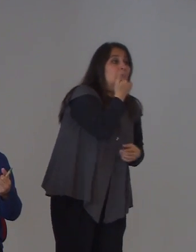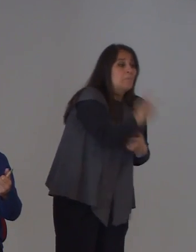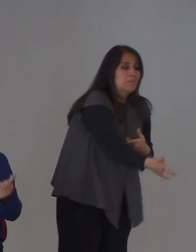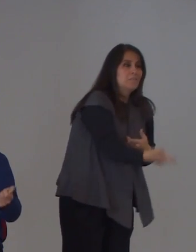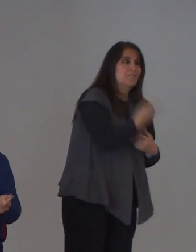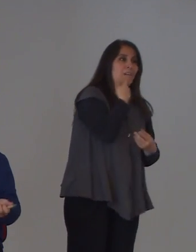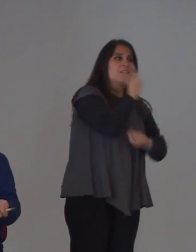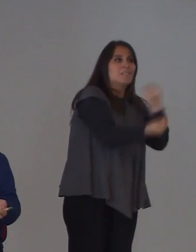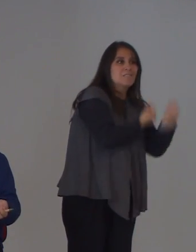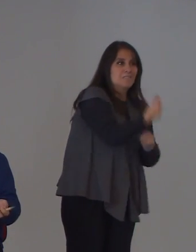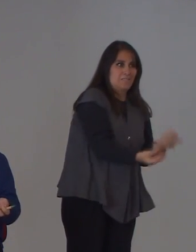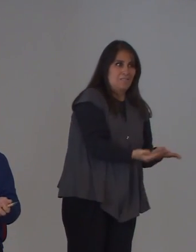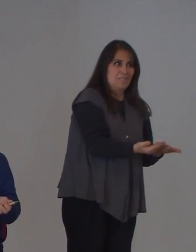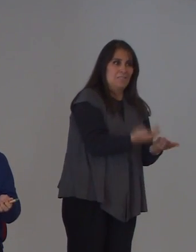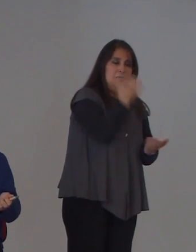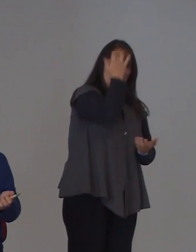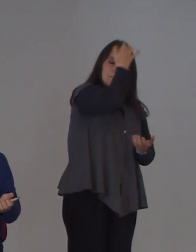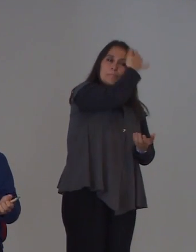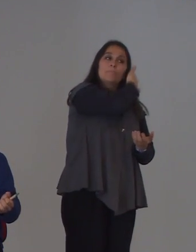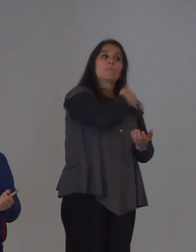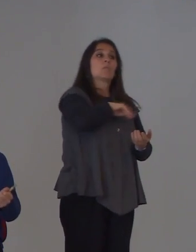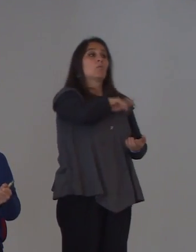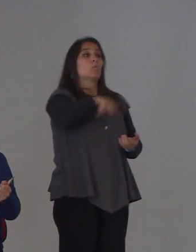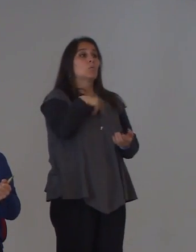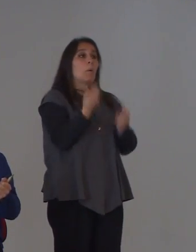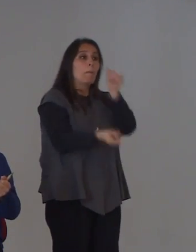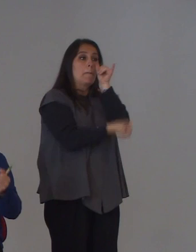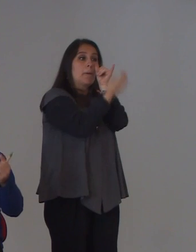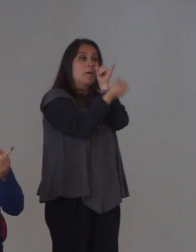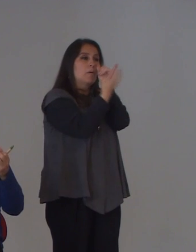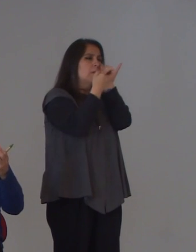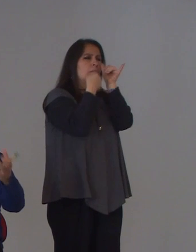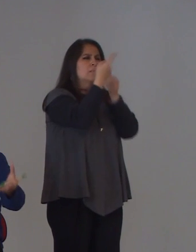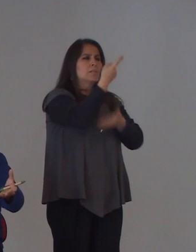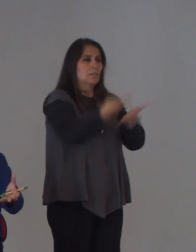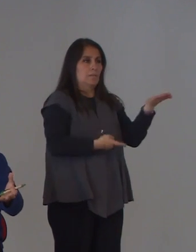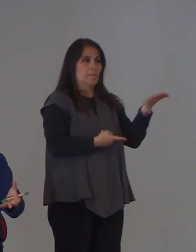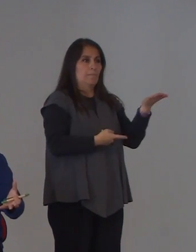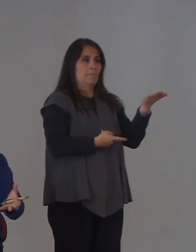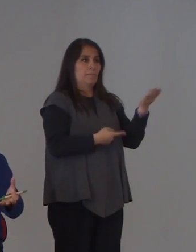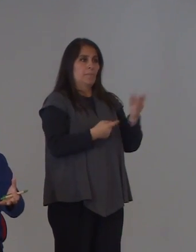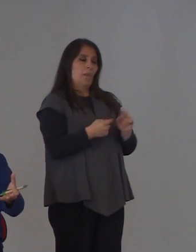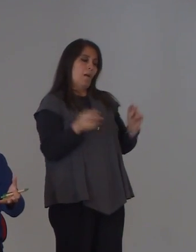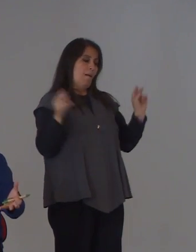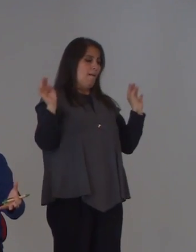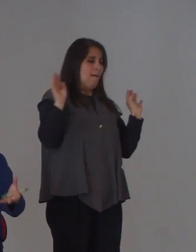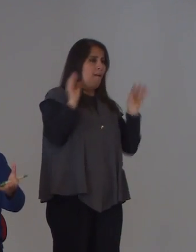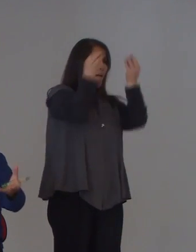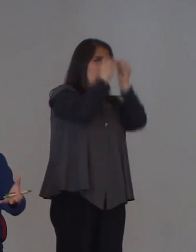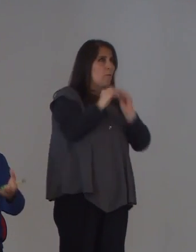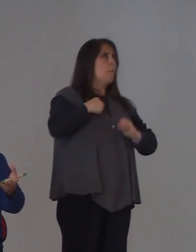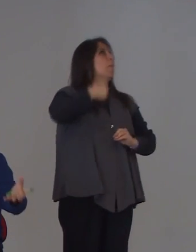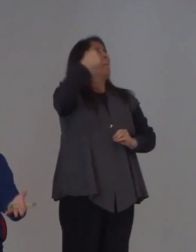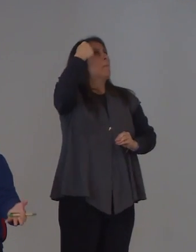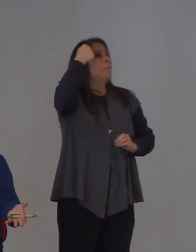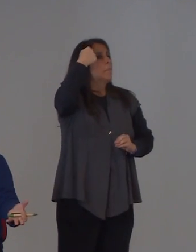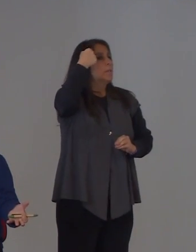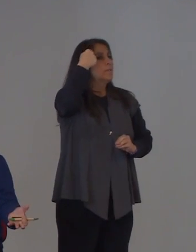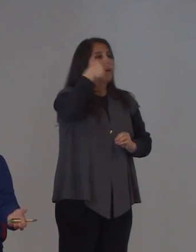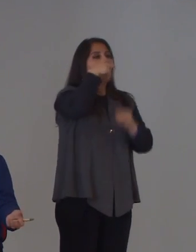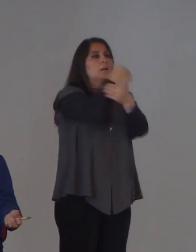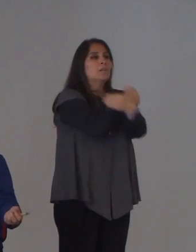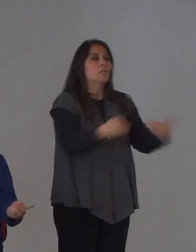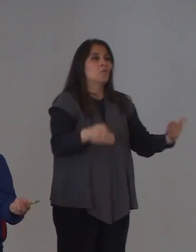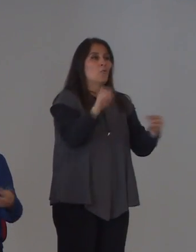Y decimos en pedagogía que esta visión sobre los niños, que es la visión, el espíritu, el sentimiento